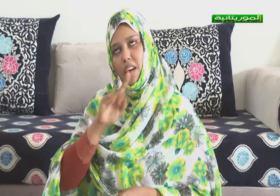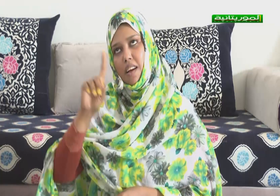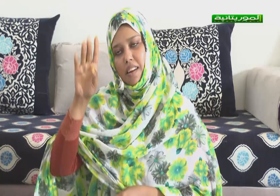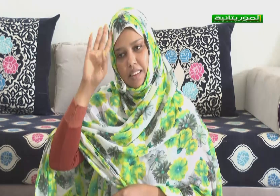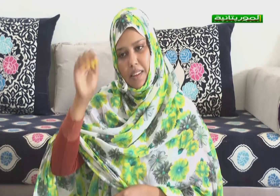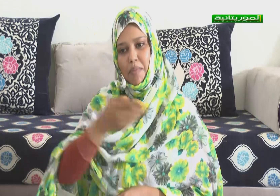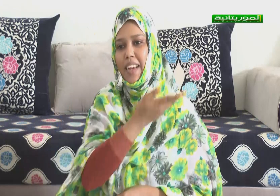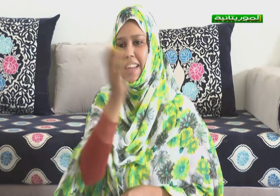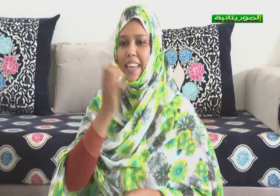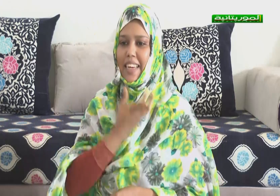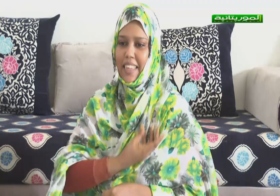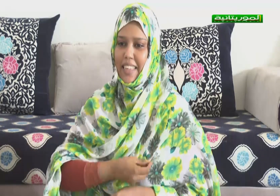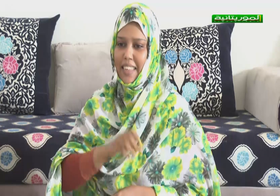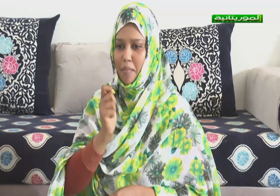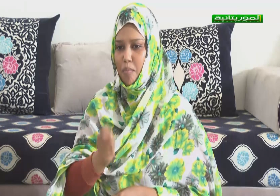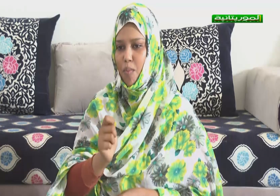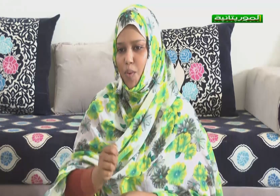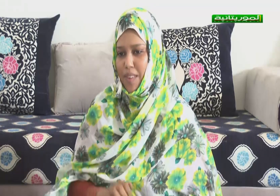الموريتانية بخير وشكرا.